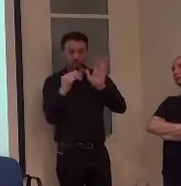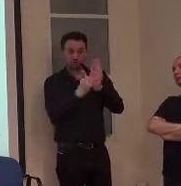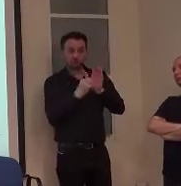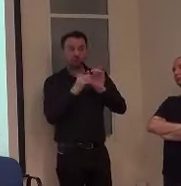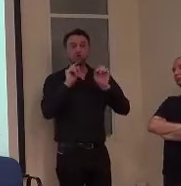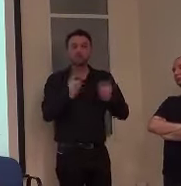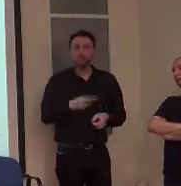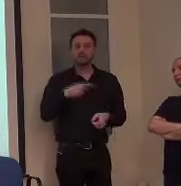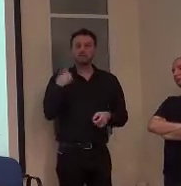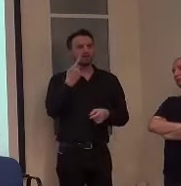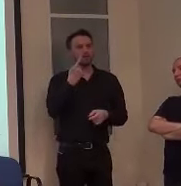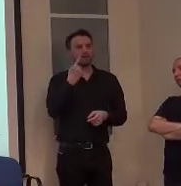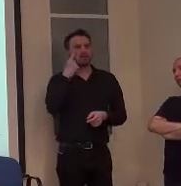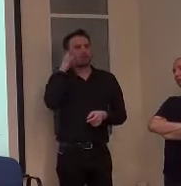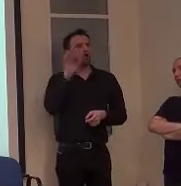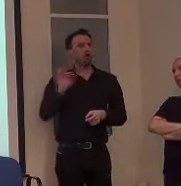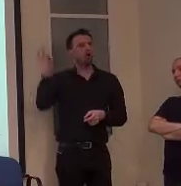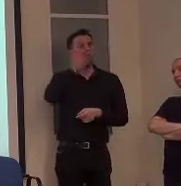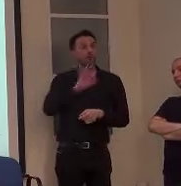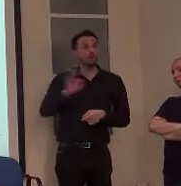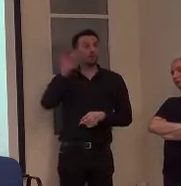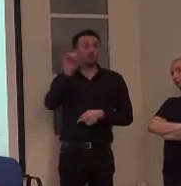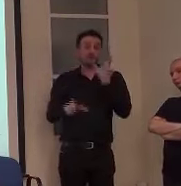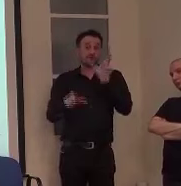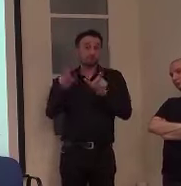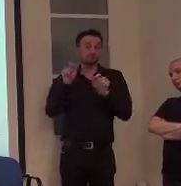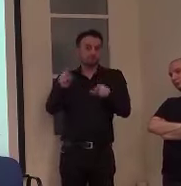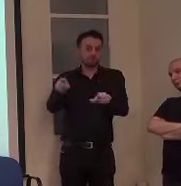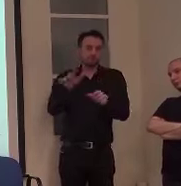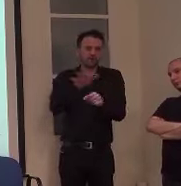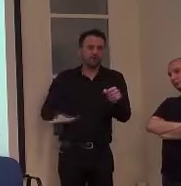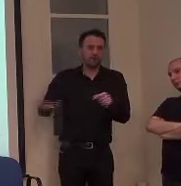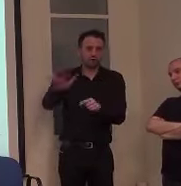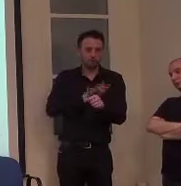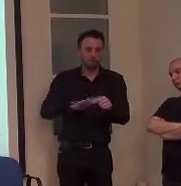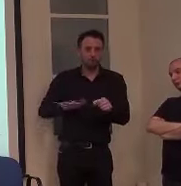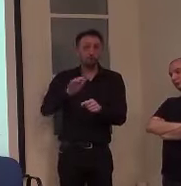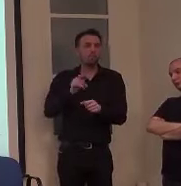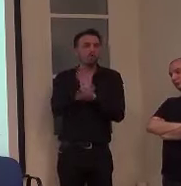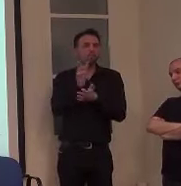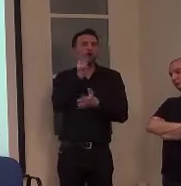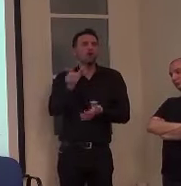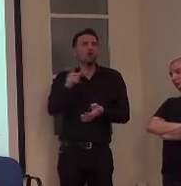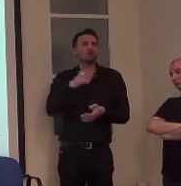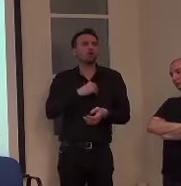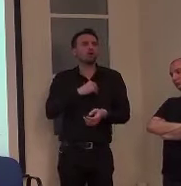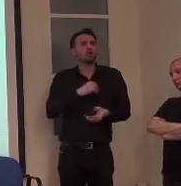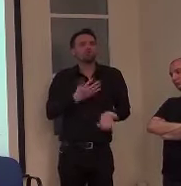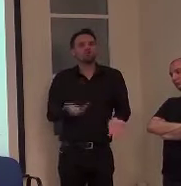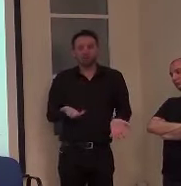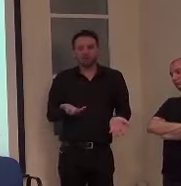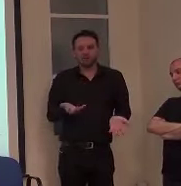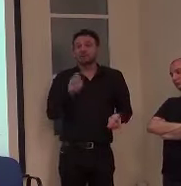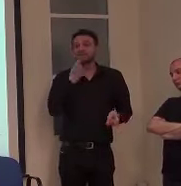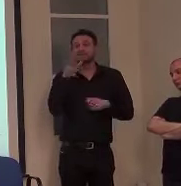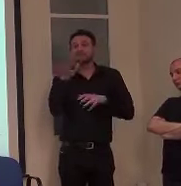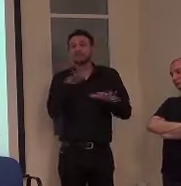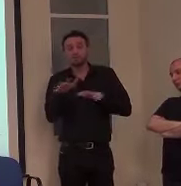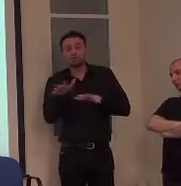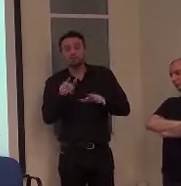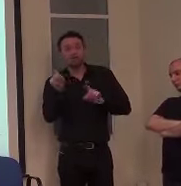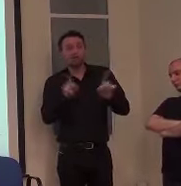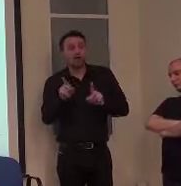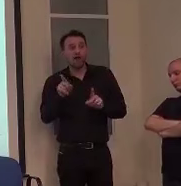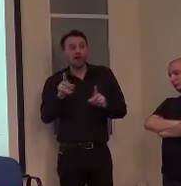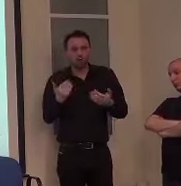las percepciones de actores claves de la comunidad la opinión como se sienten ante determinadas situaciones que